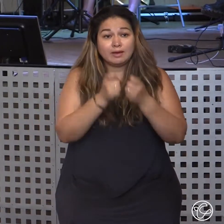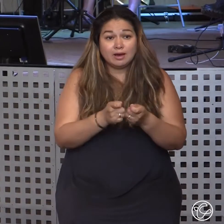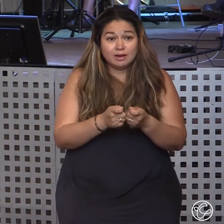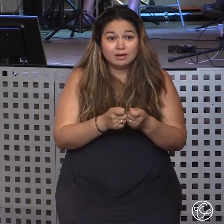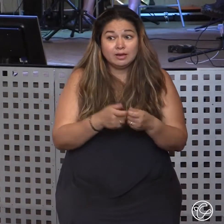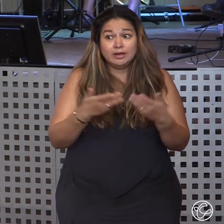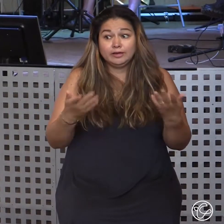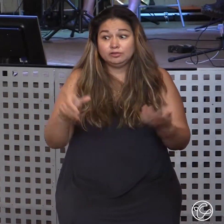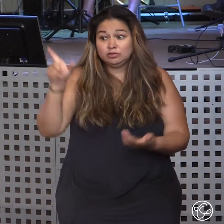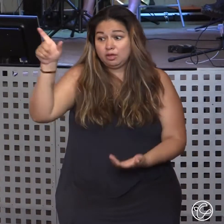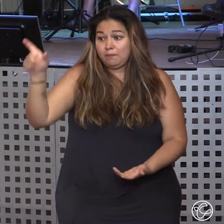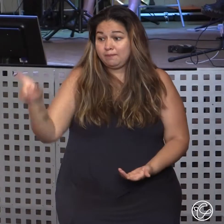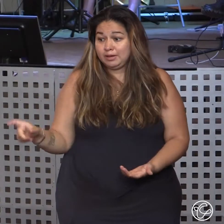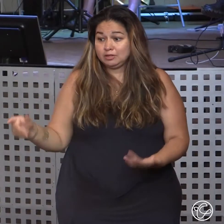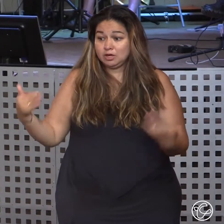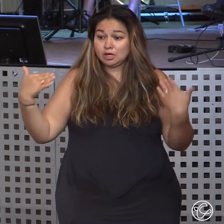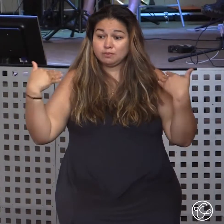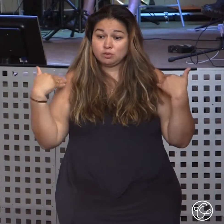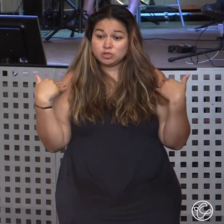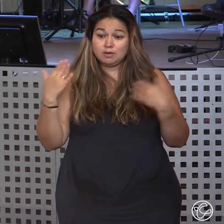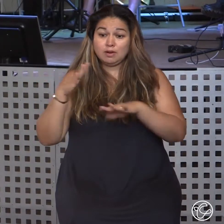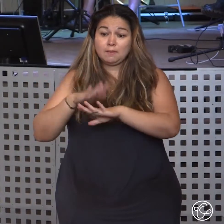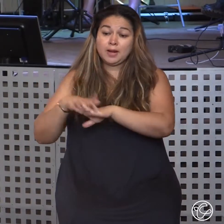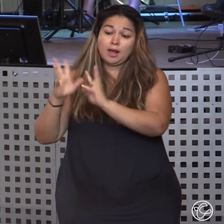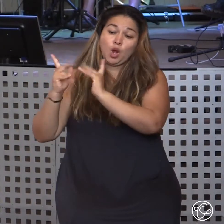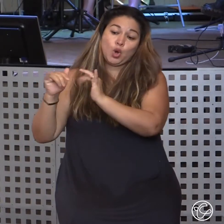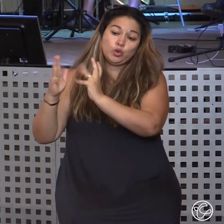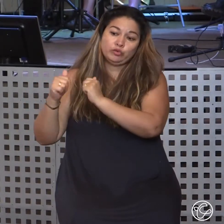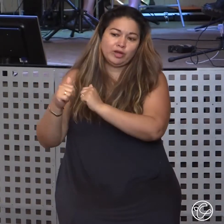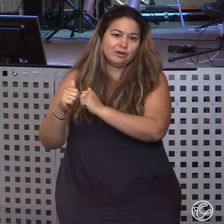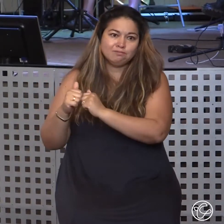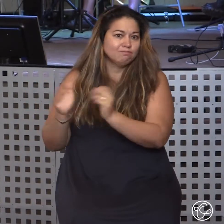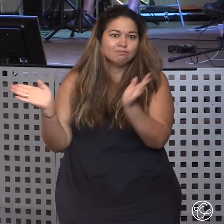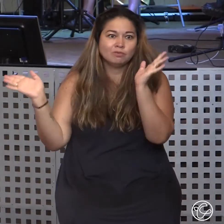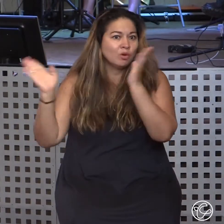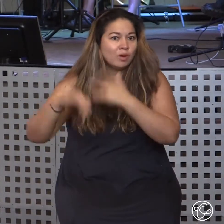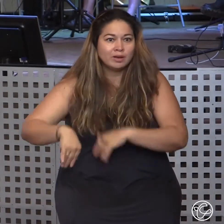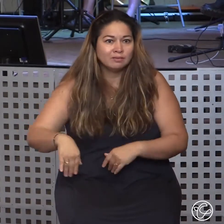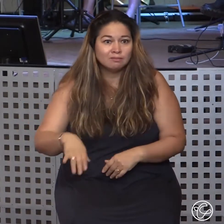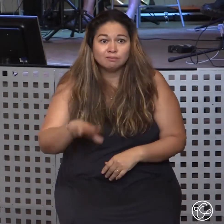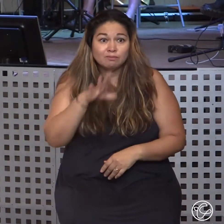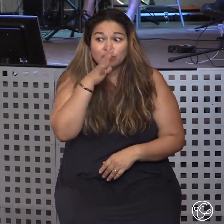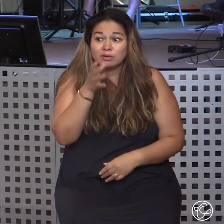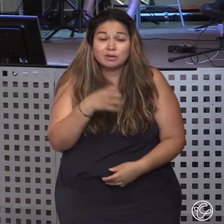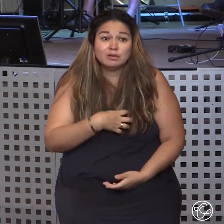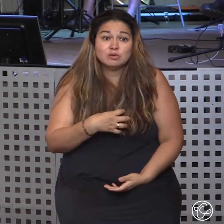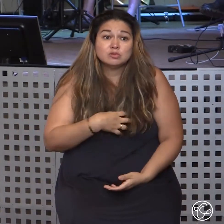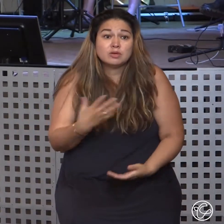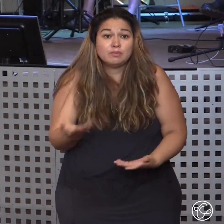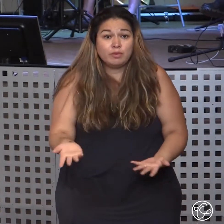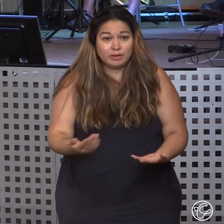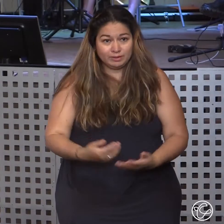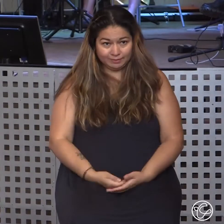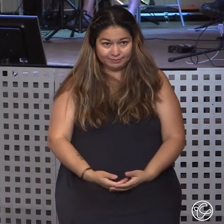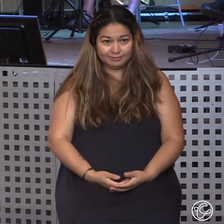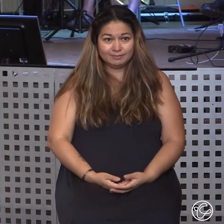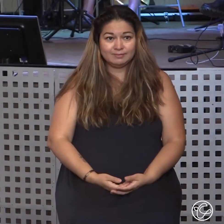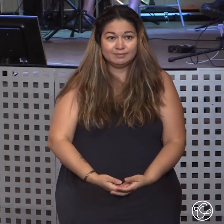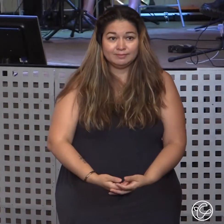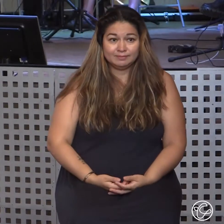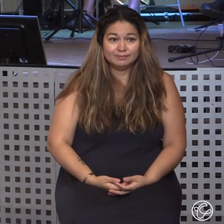Por eso hago este inciso e insisto una y otra vez, sobre todo especialmente para mí, para